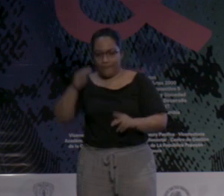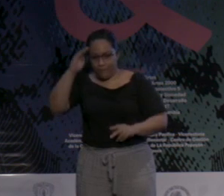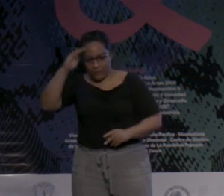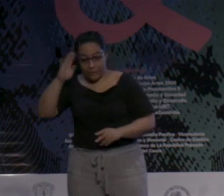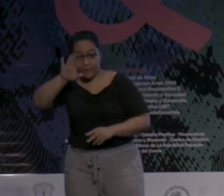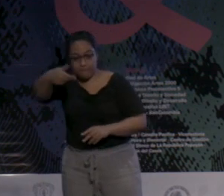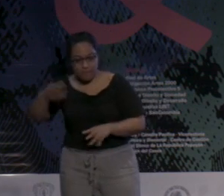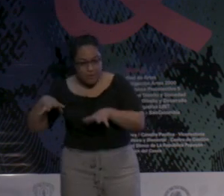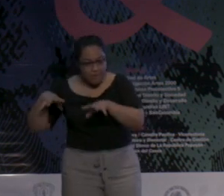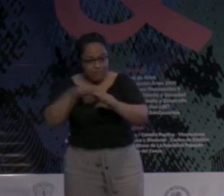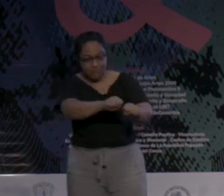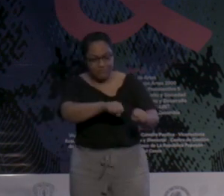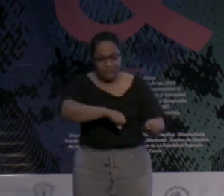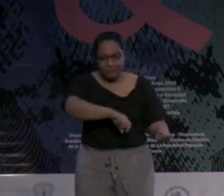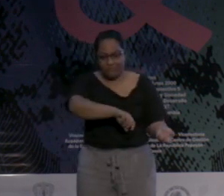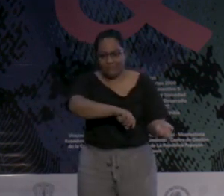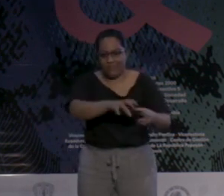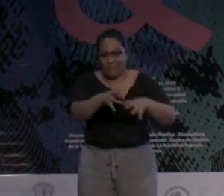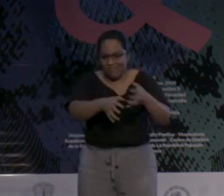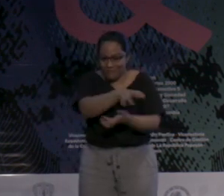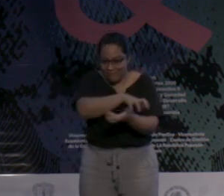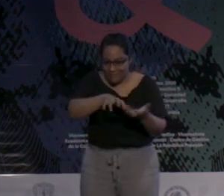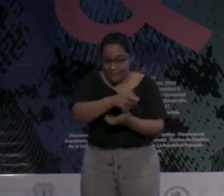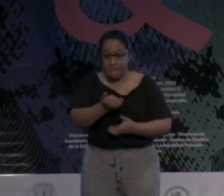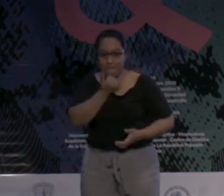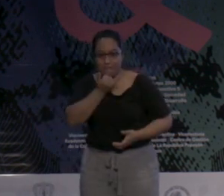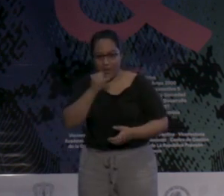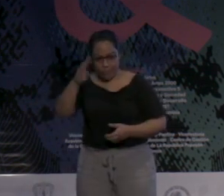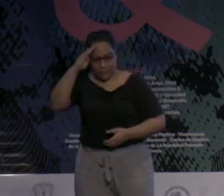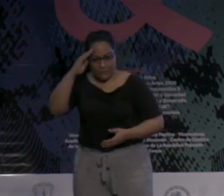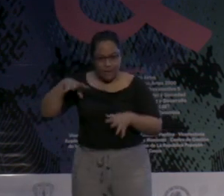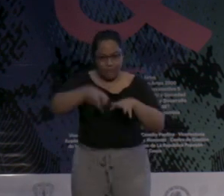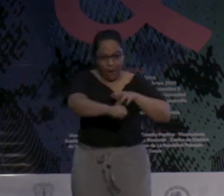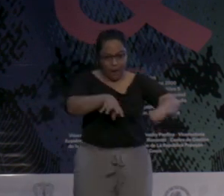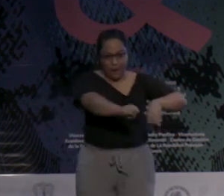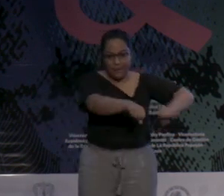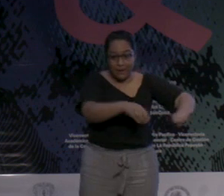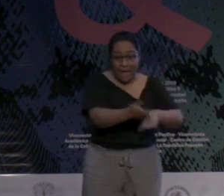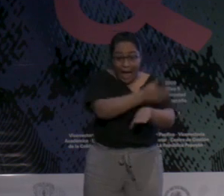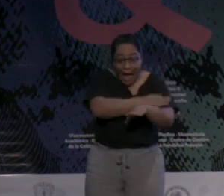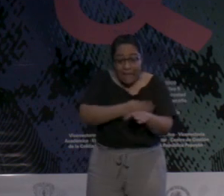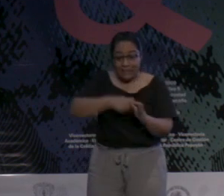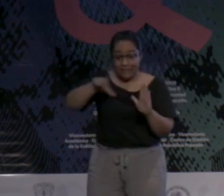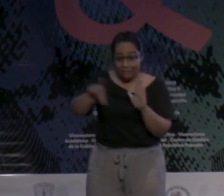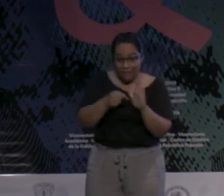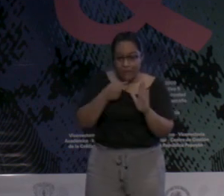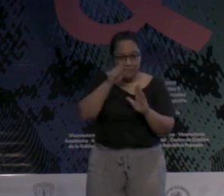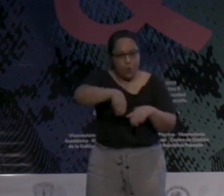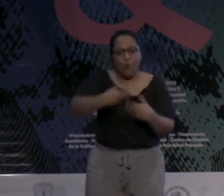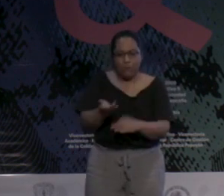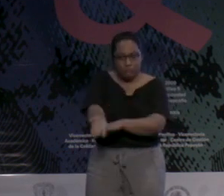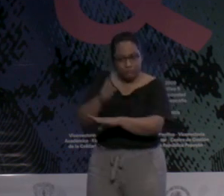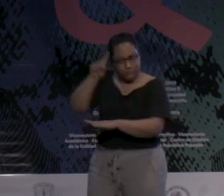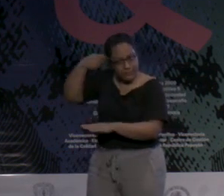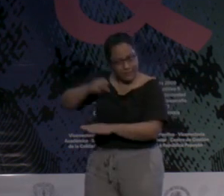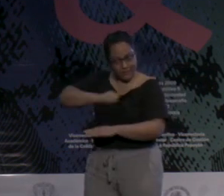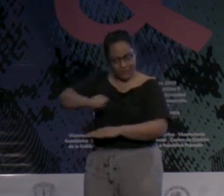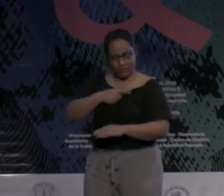llegue a destruirlas. El afán de la policía de la ciudad es venir a destruir estas casas antes de que logren antigüedad para que no logren reclamar